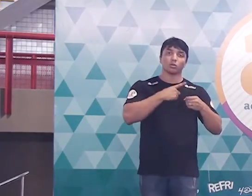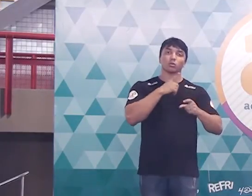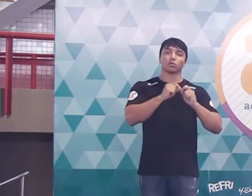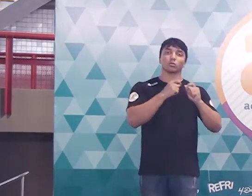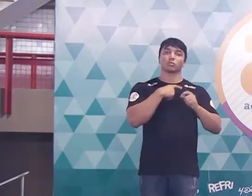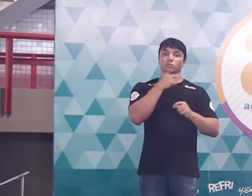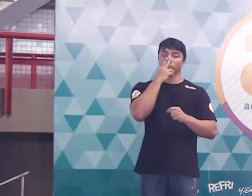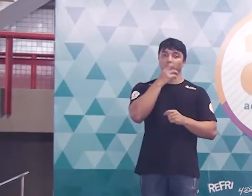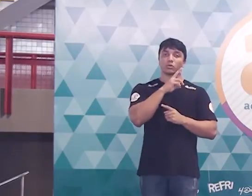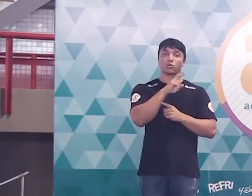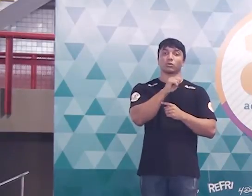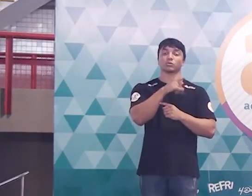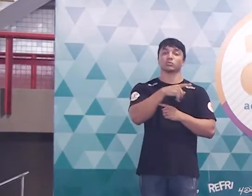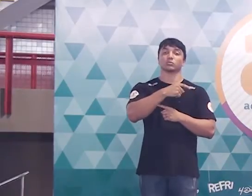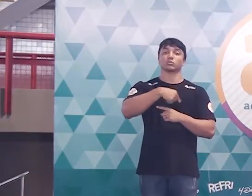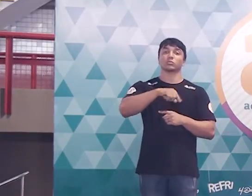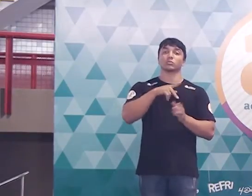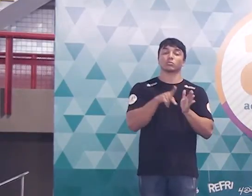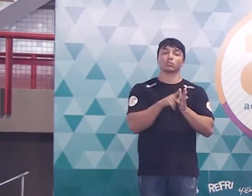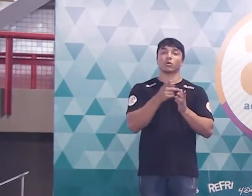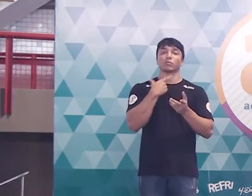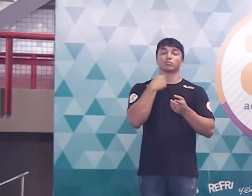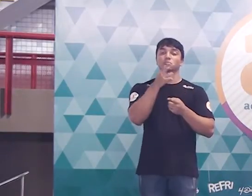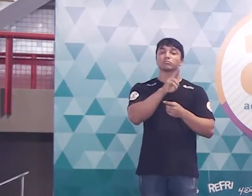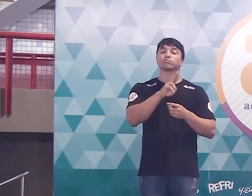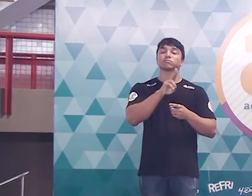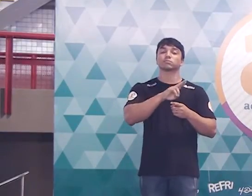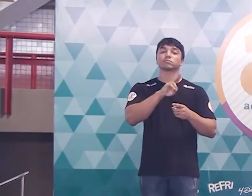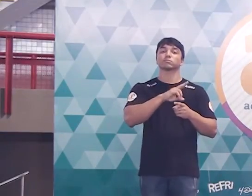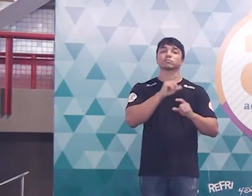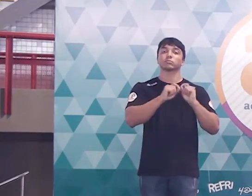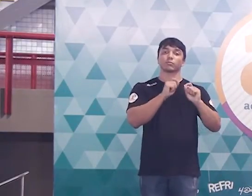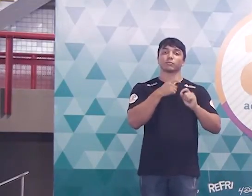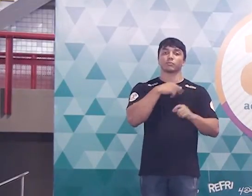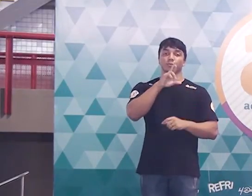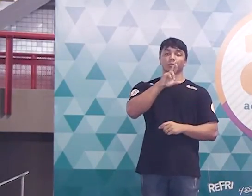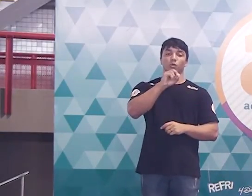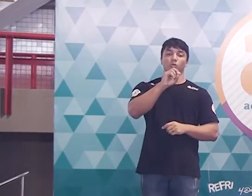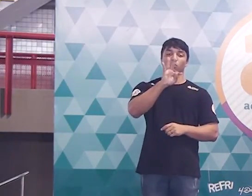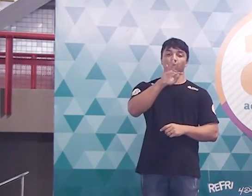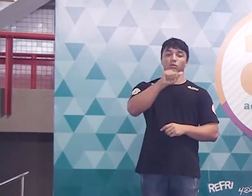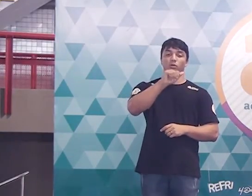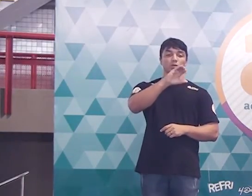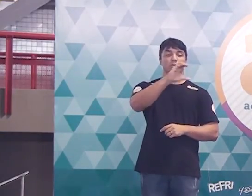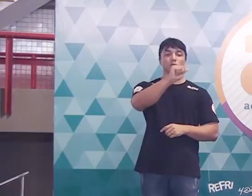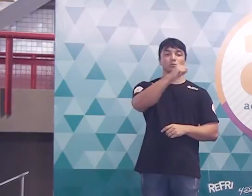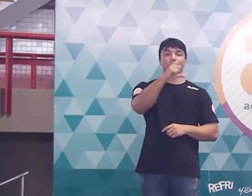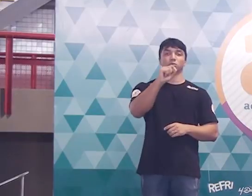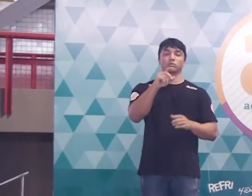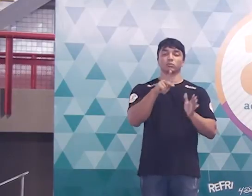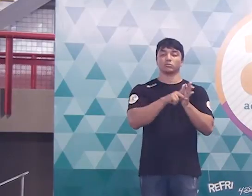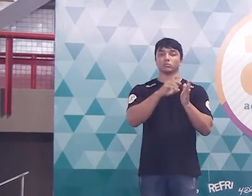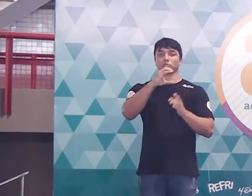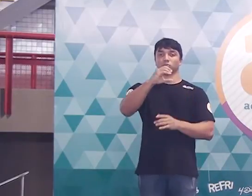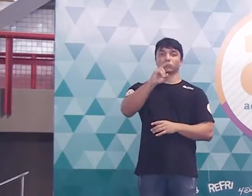muita rotação de quê? Culturas. O que é a chamada rotação de cultura?